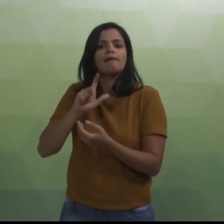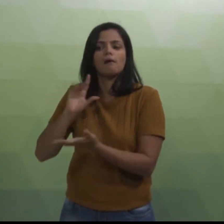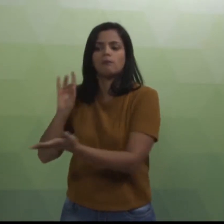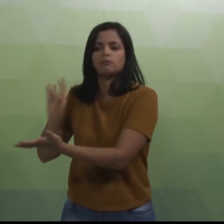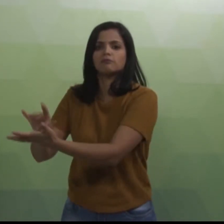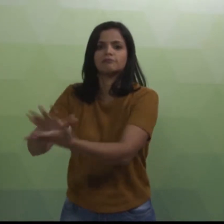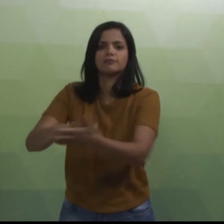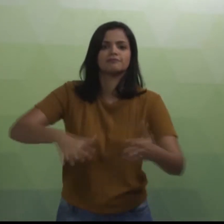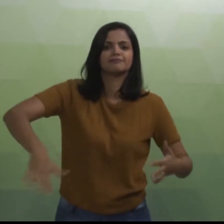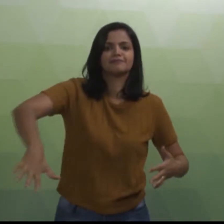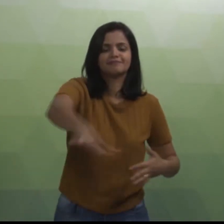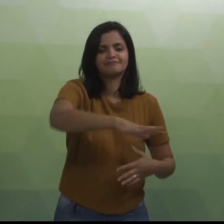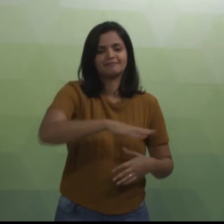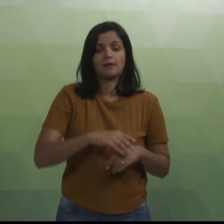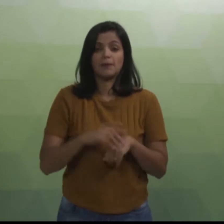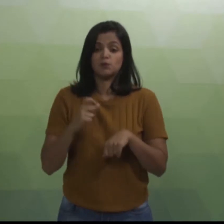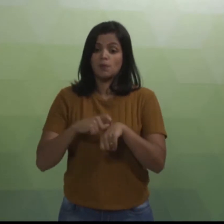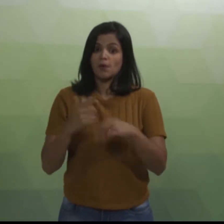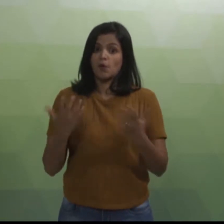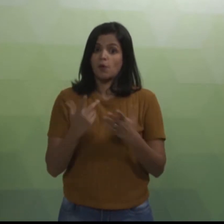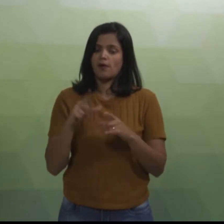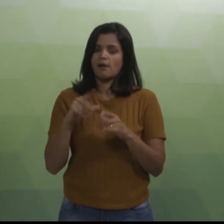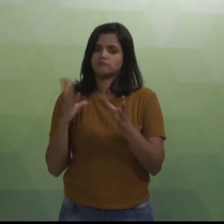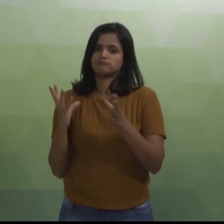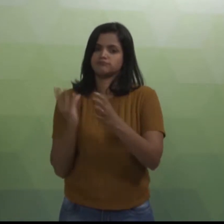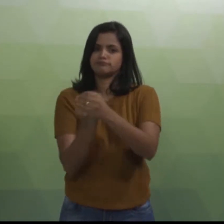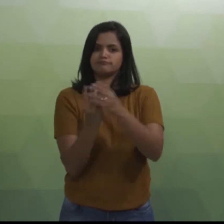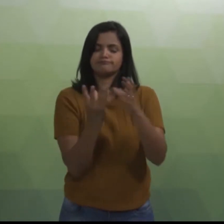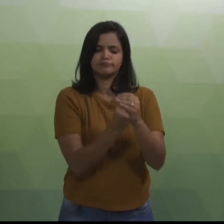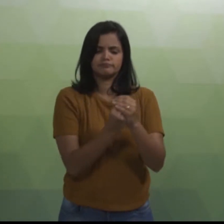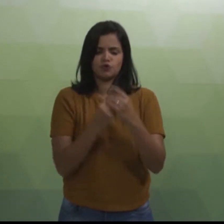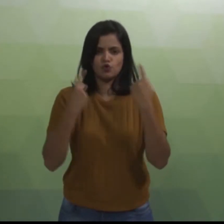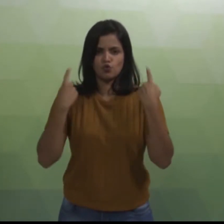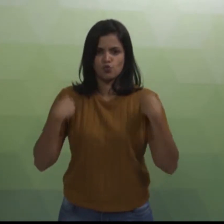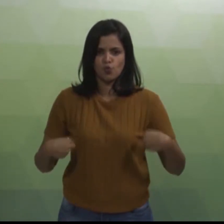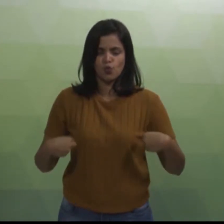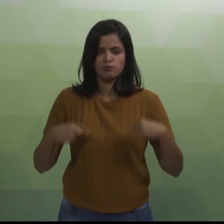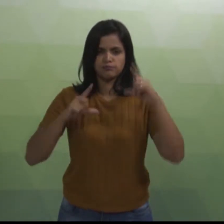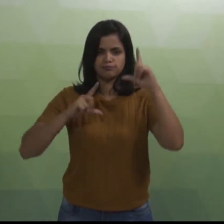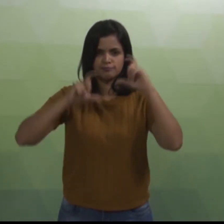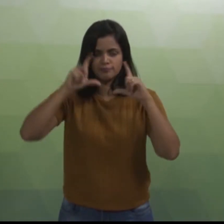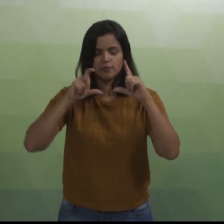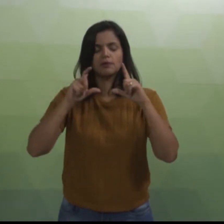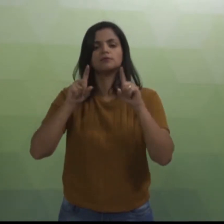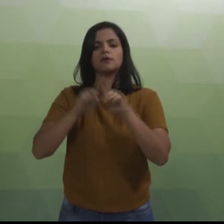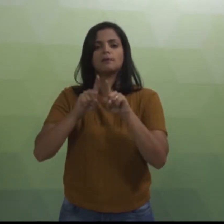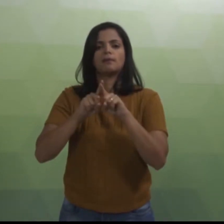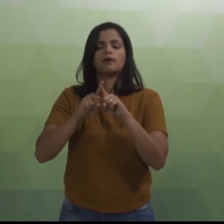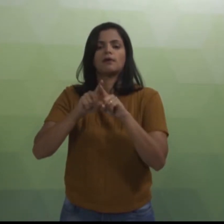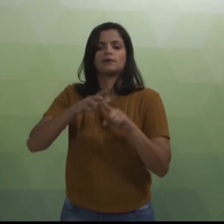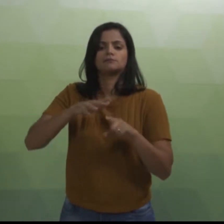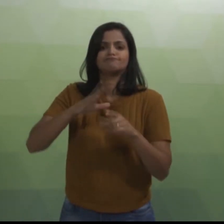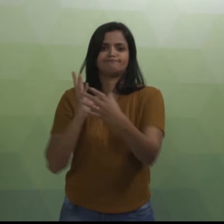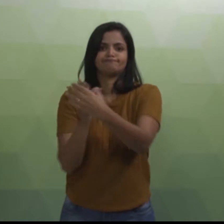Então, percebam a utilização do espaço. A incorporação da expressão corporal e facial,